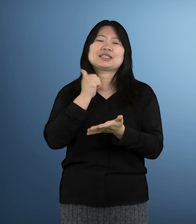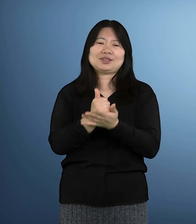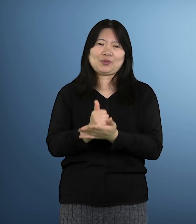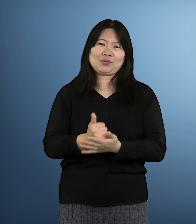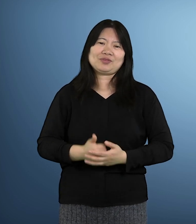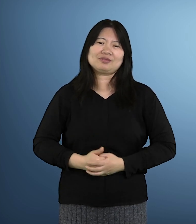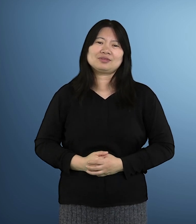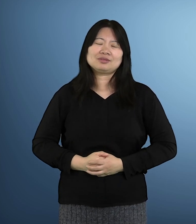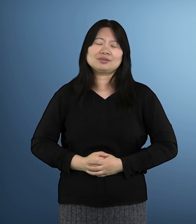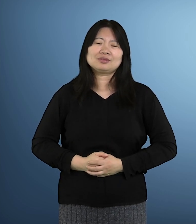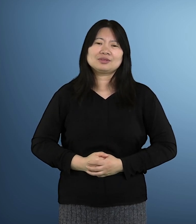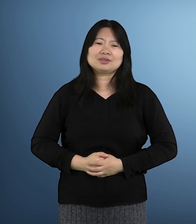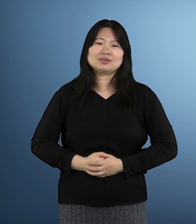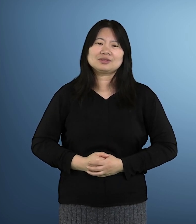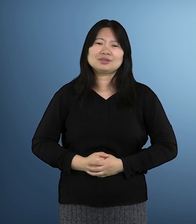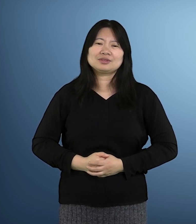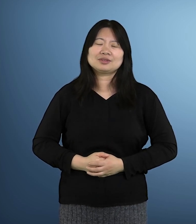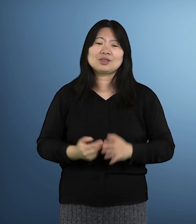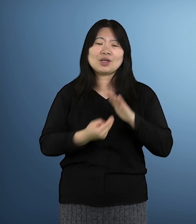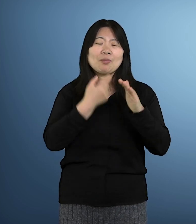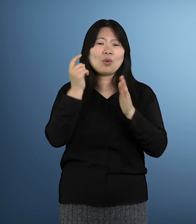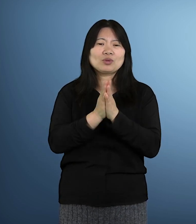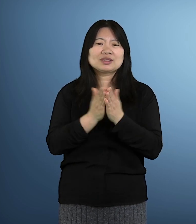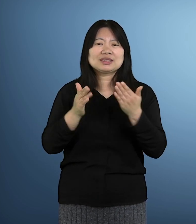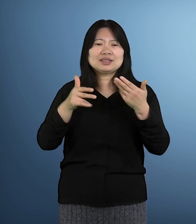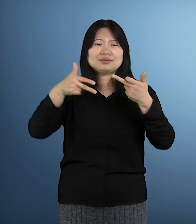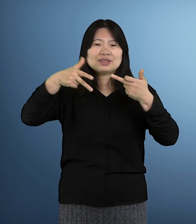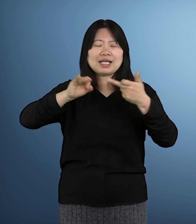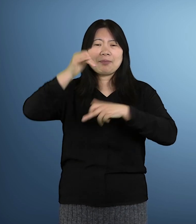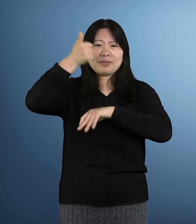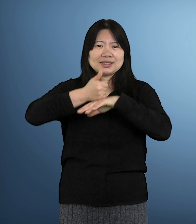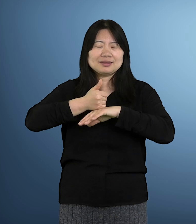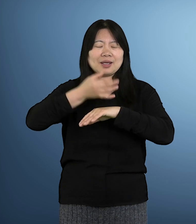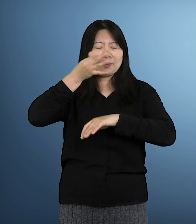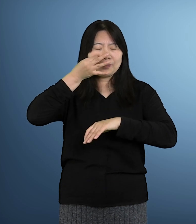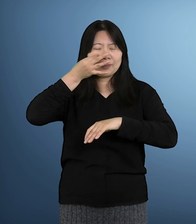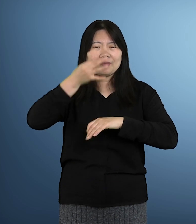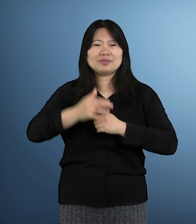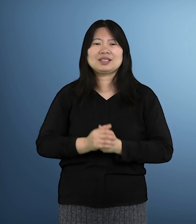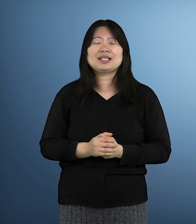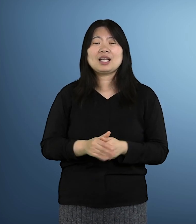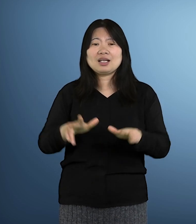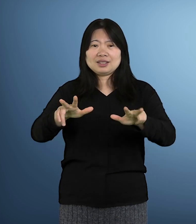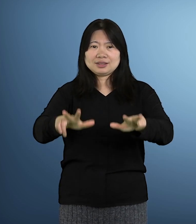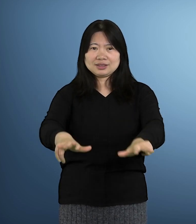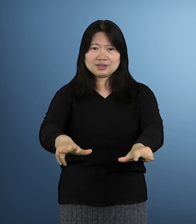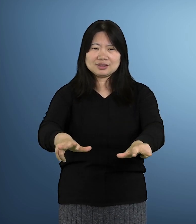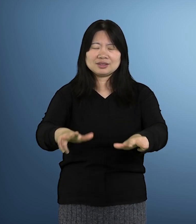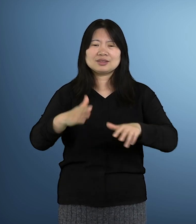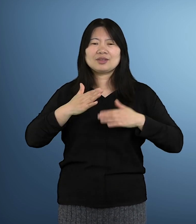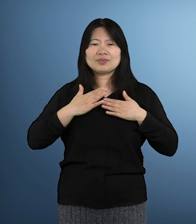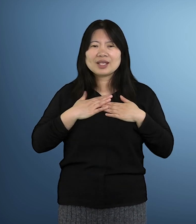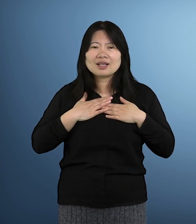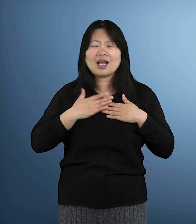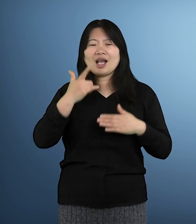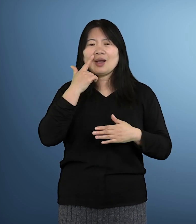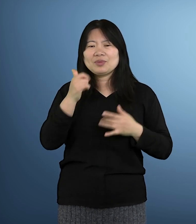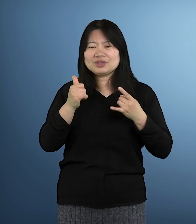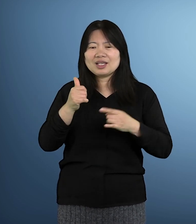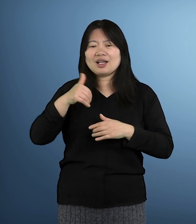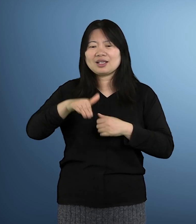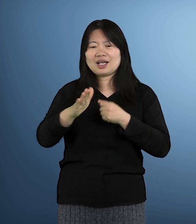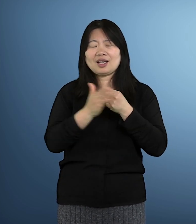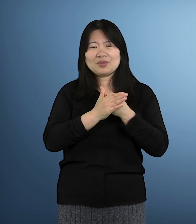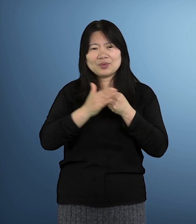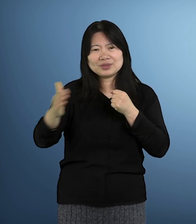예수 그리스도. 우리 요한복음 17장을 한번 마지막으로 볼까요? 지금 내가 아버지께로